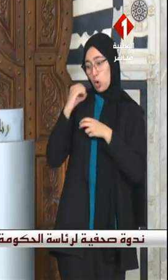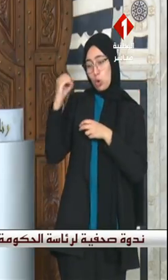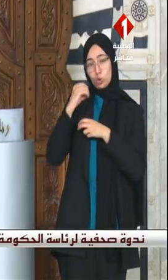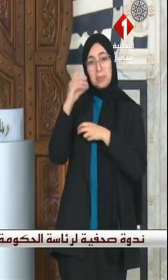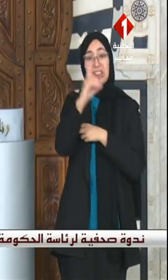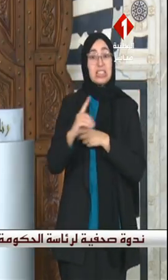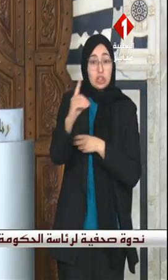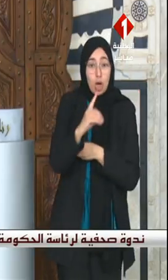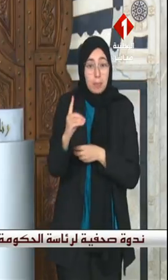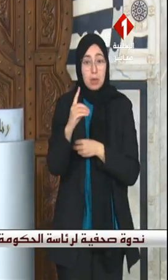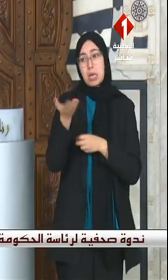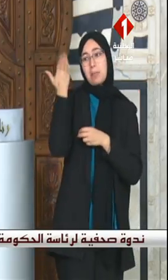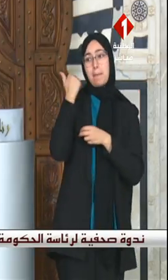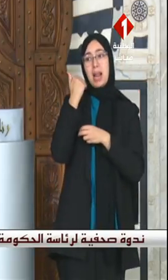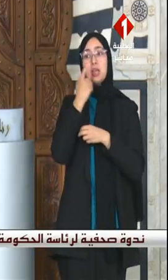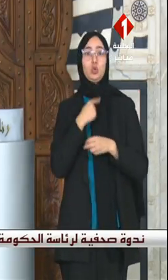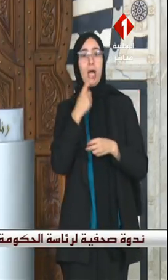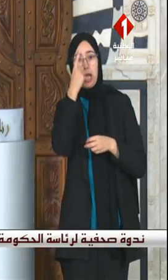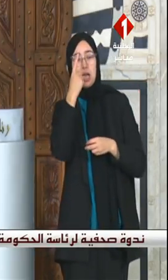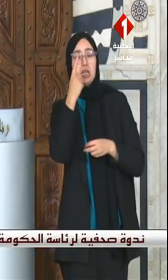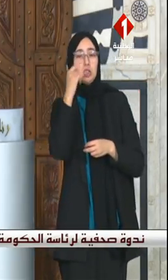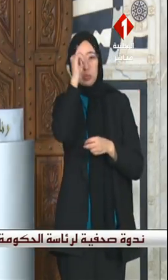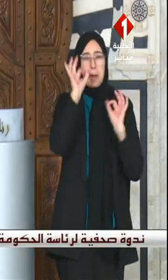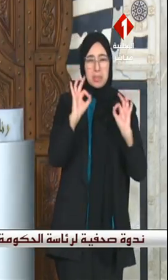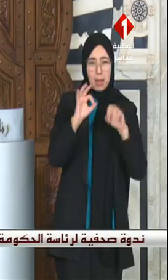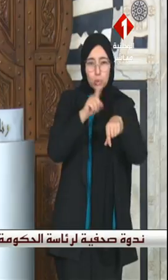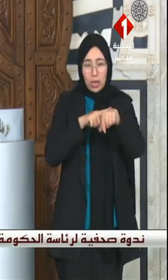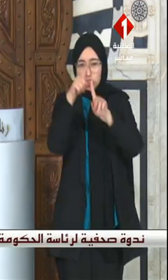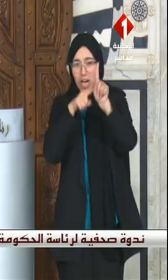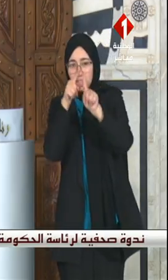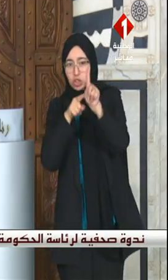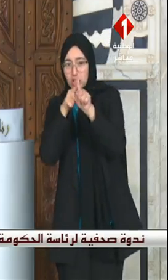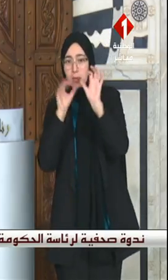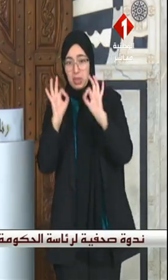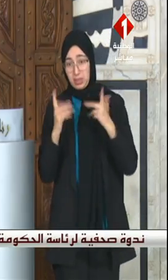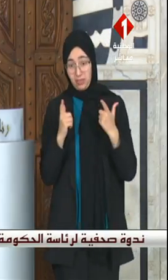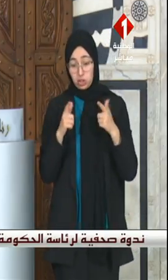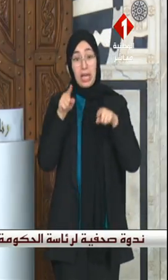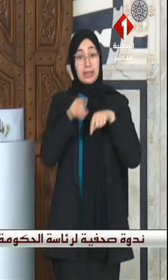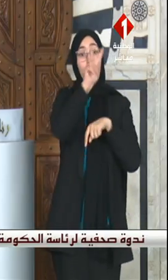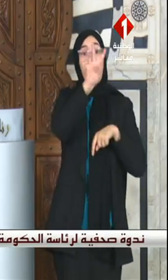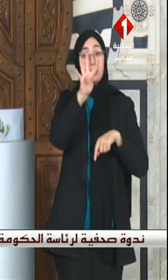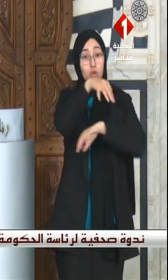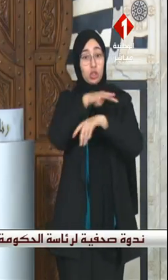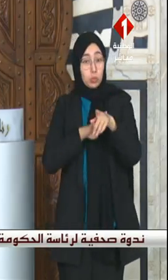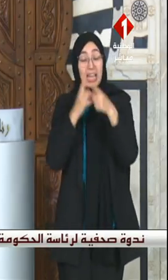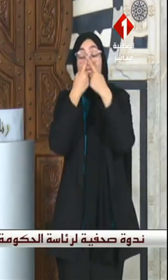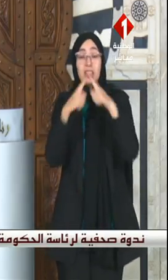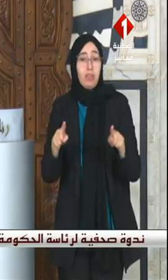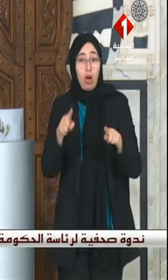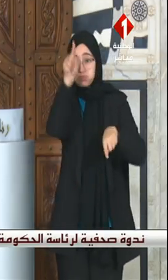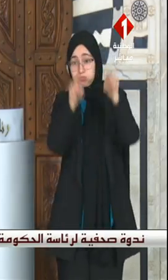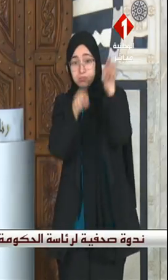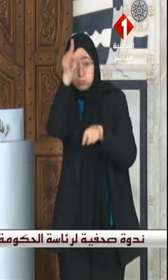قاعدة ترتفع وإلا قاعدة في استقرار. كما قلنا الحالة الوبائية حالية هي تختلف من جهة إلى جهة وفي